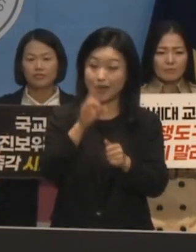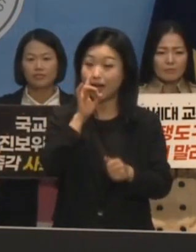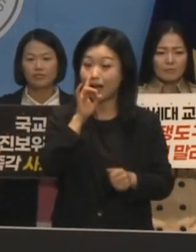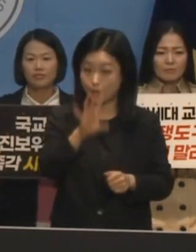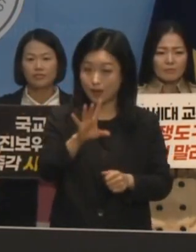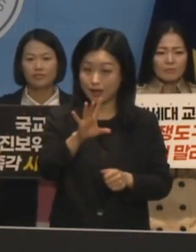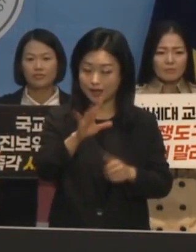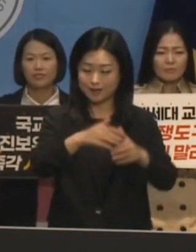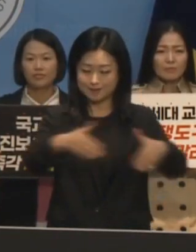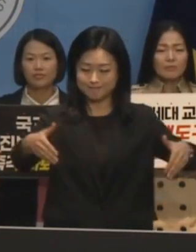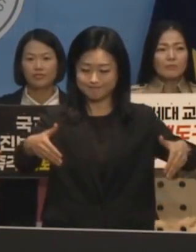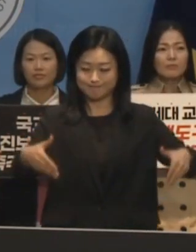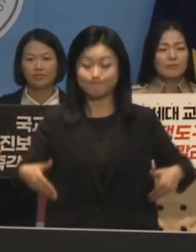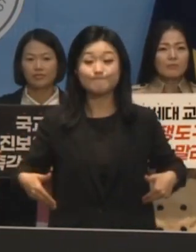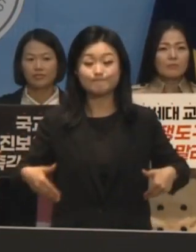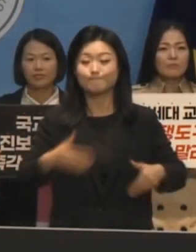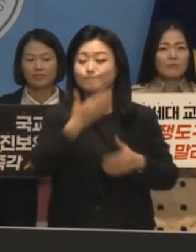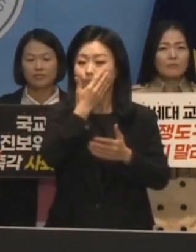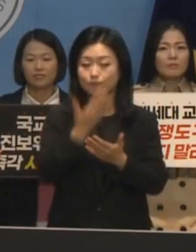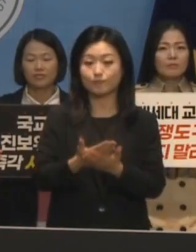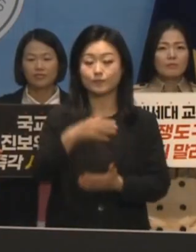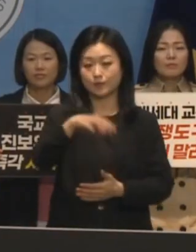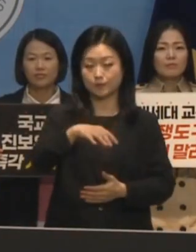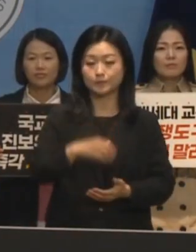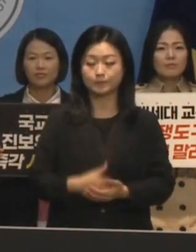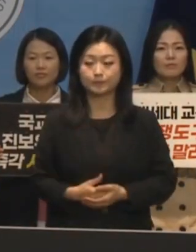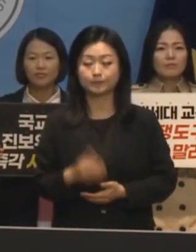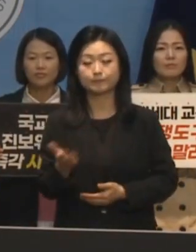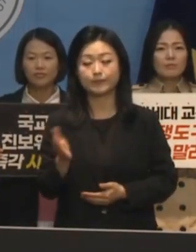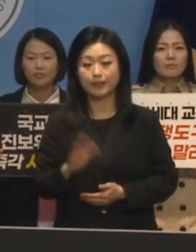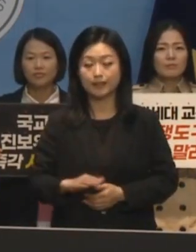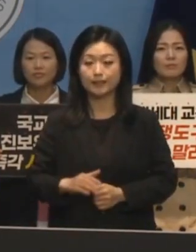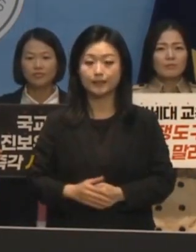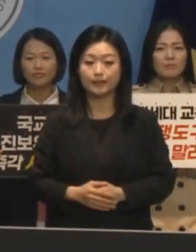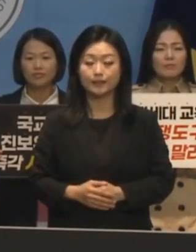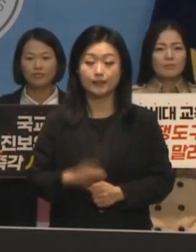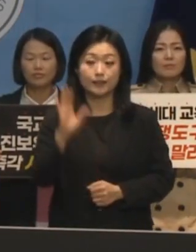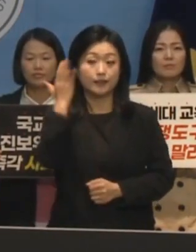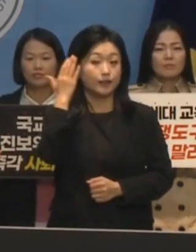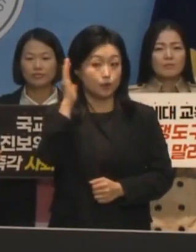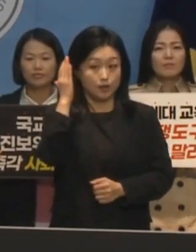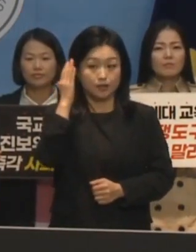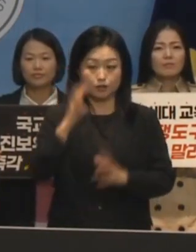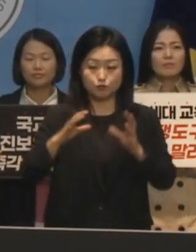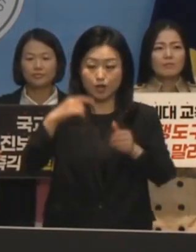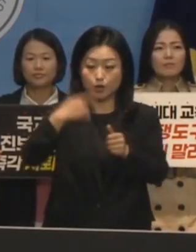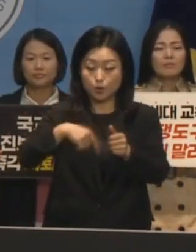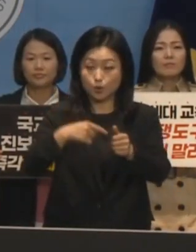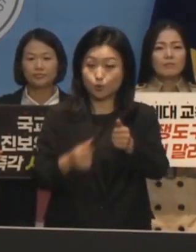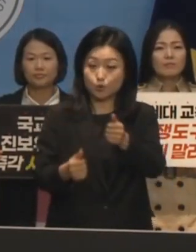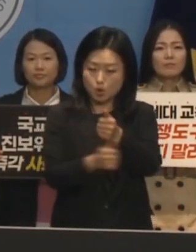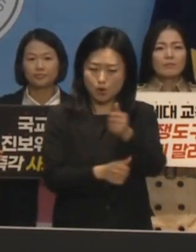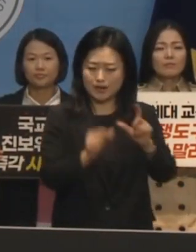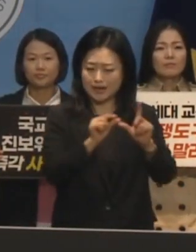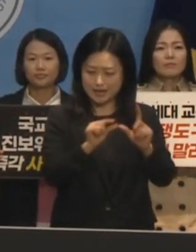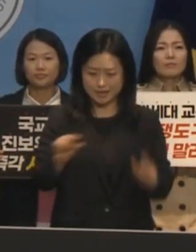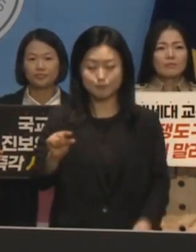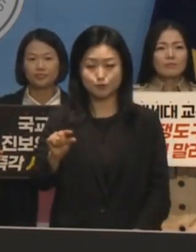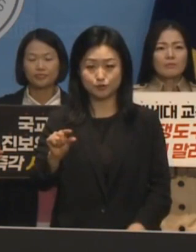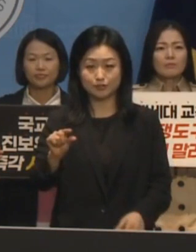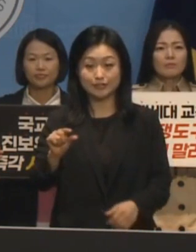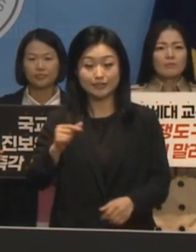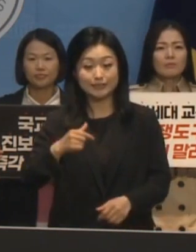되는 중차대한 과정입니다. 그럼에도 불구하고 최근 국가교육위원회 일부 위원들은